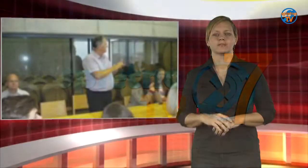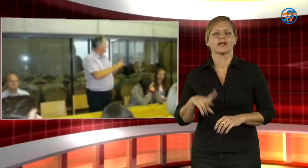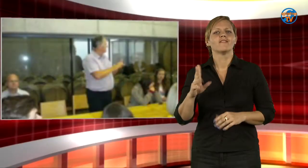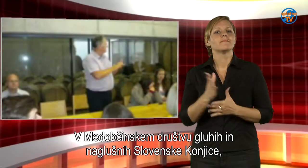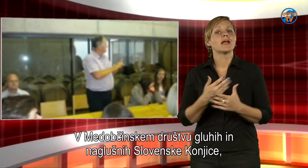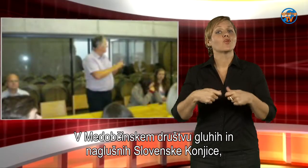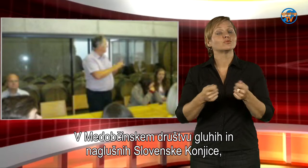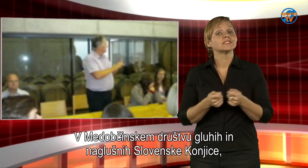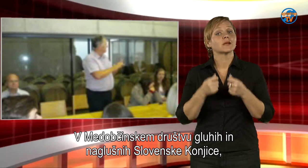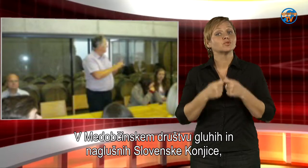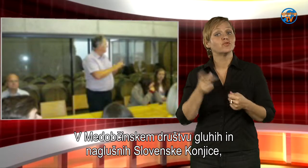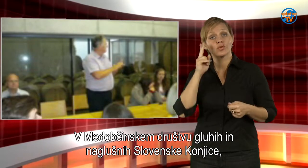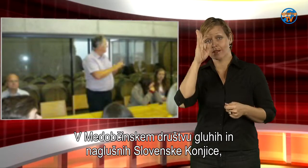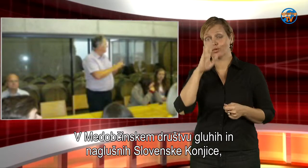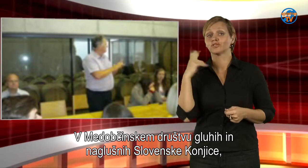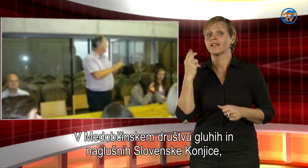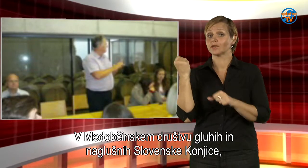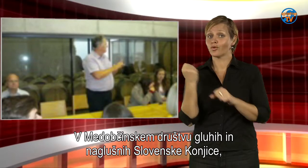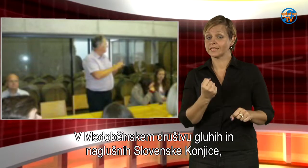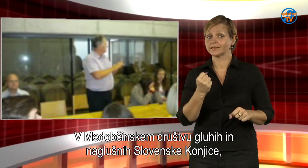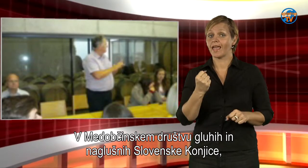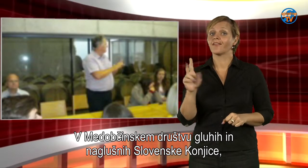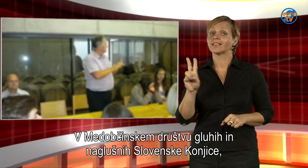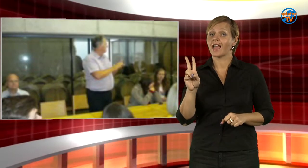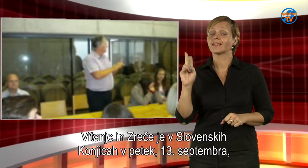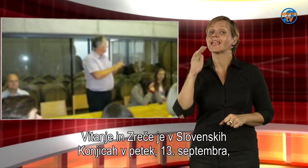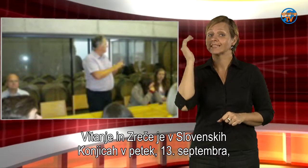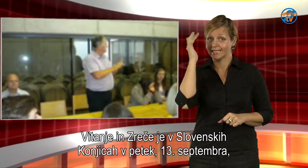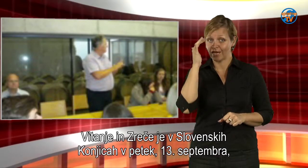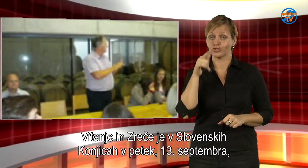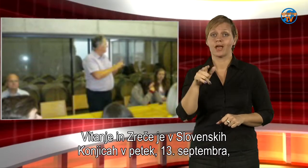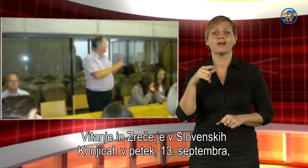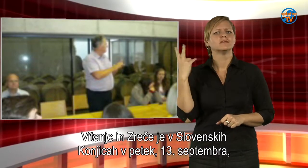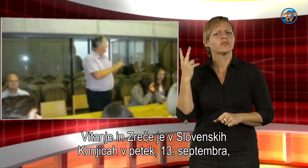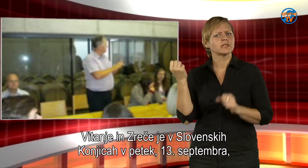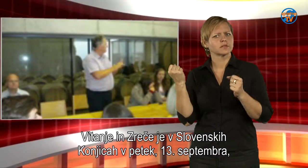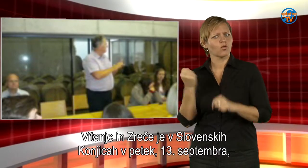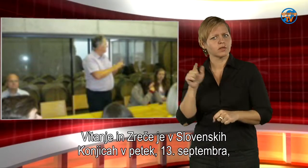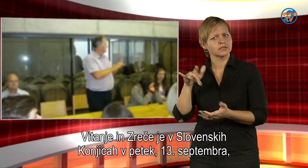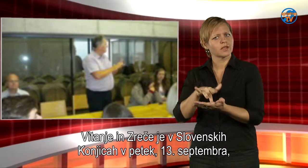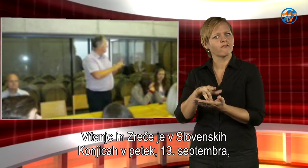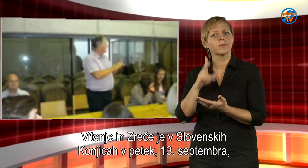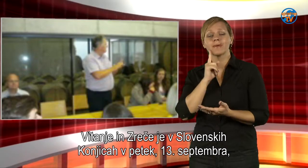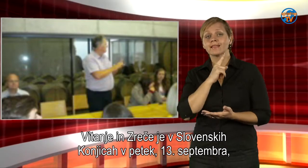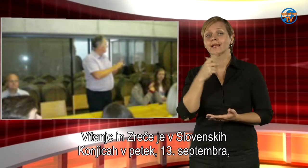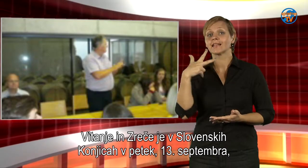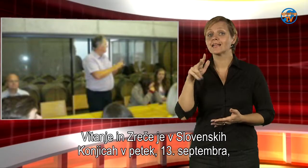V Medobčinskem društvu gluhih in naglušnih Slovenske Konjice, Vitanje in Zreče je v Slovenskih Konjicah v petek